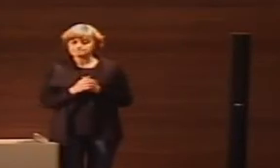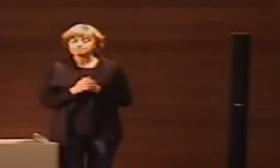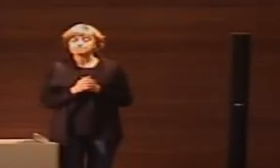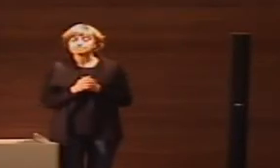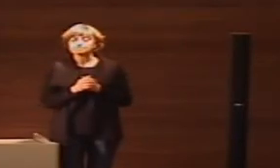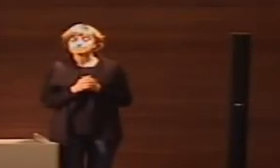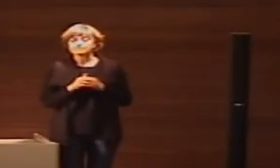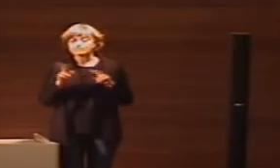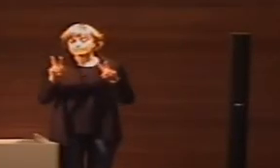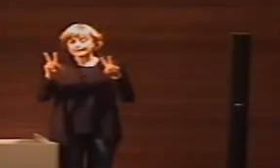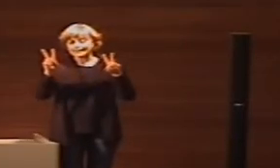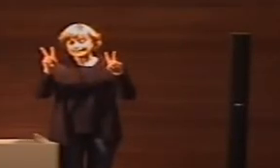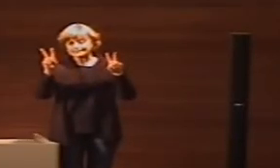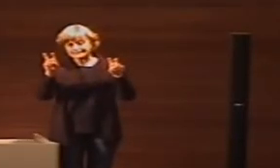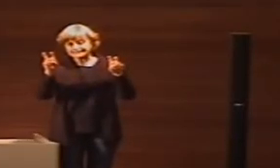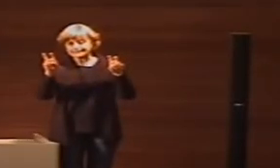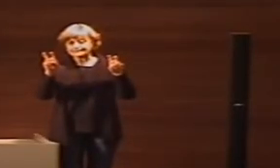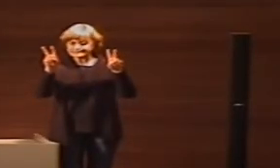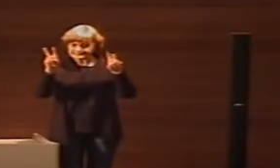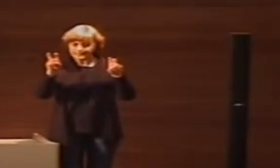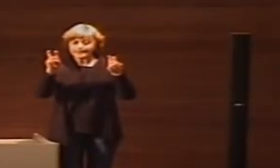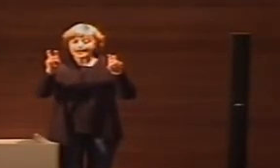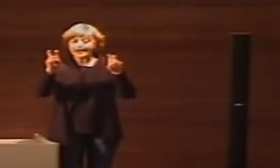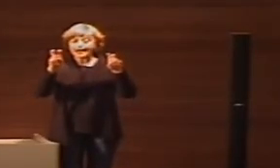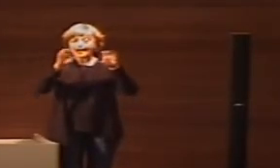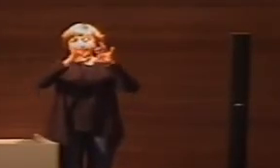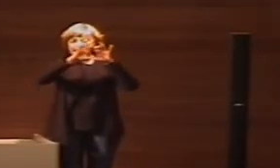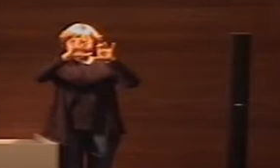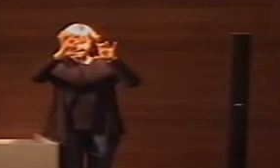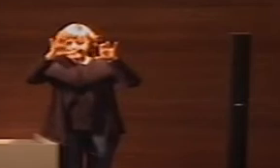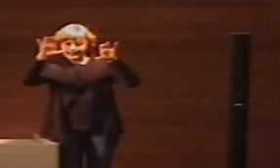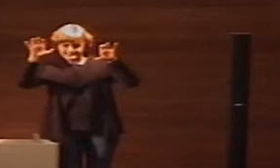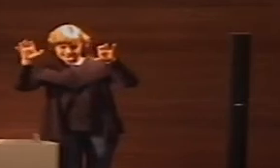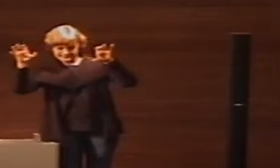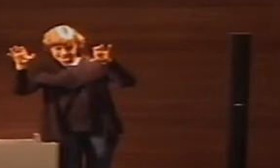cuando el tema de efecto invernadero y residuos es un poco